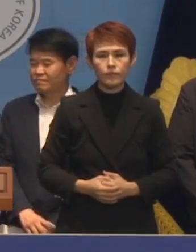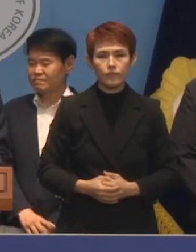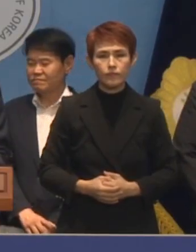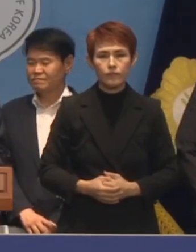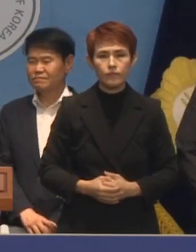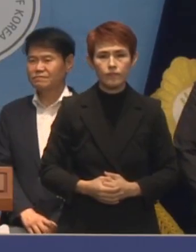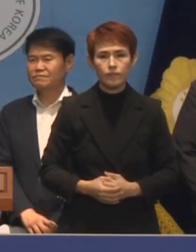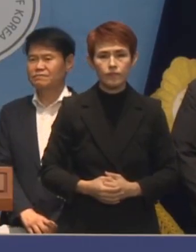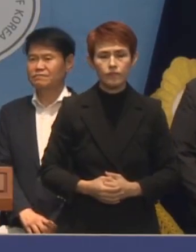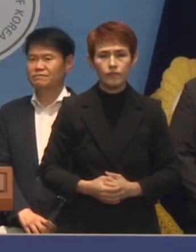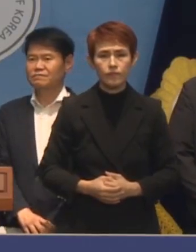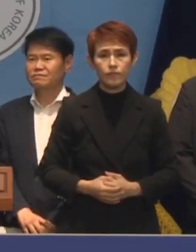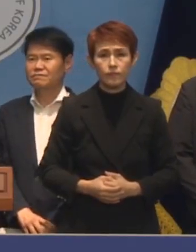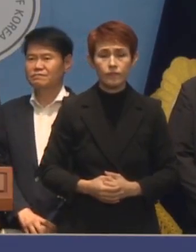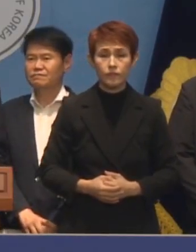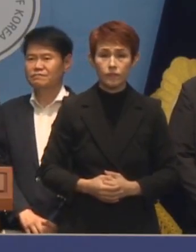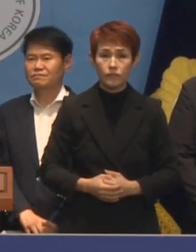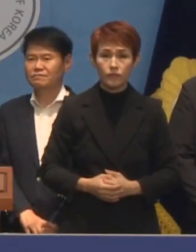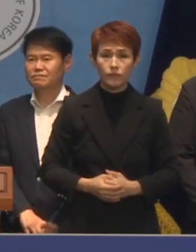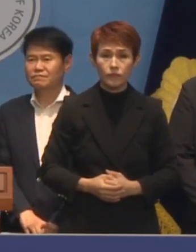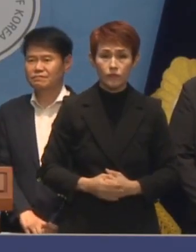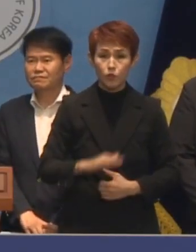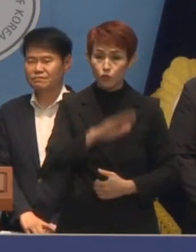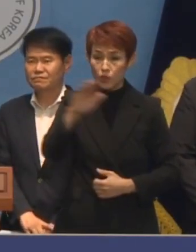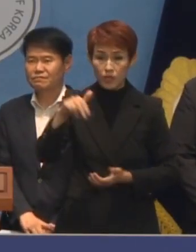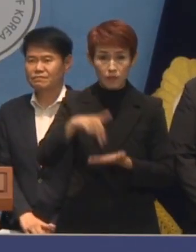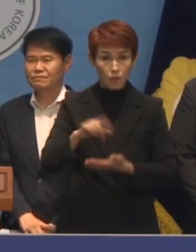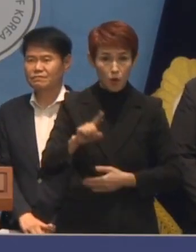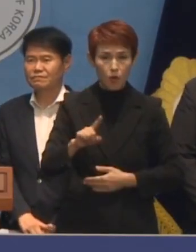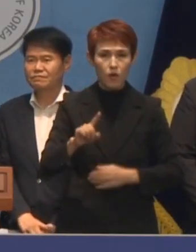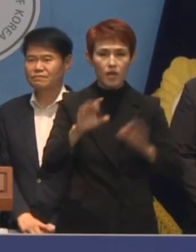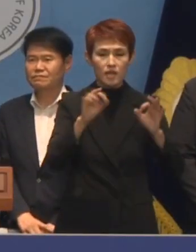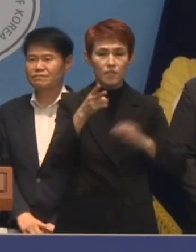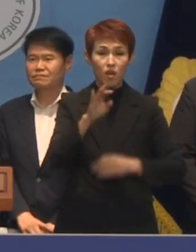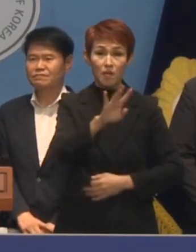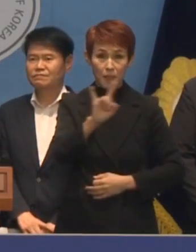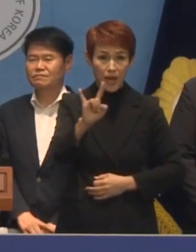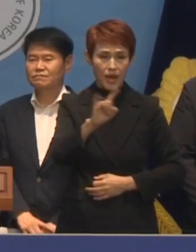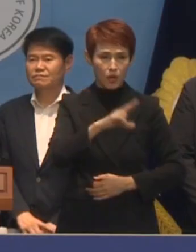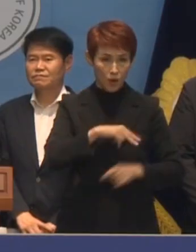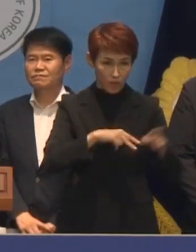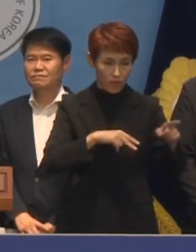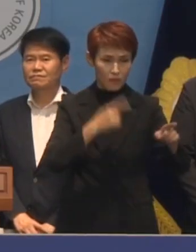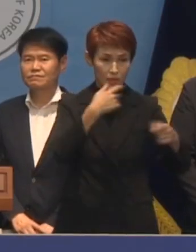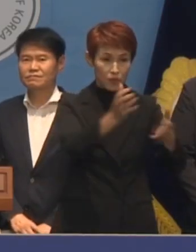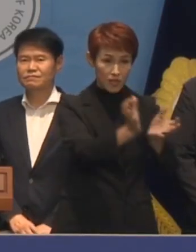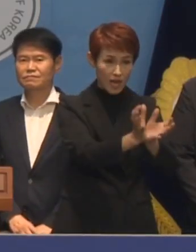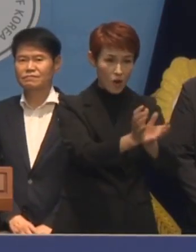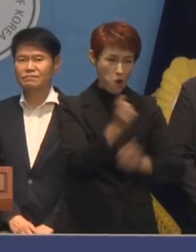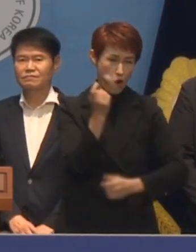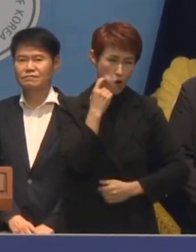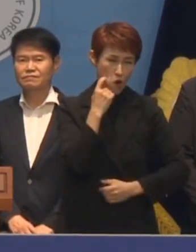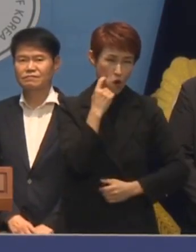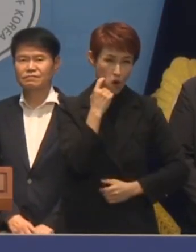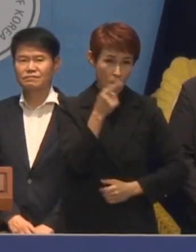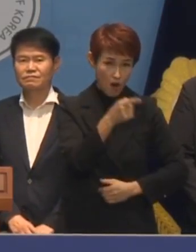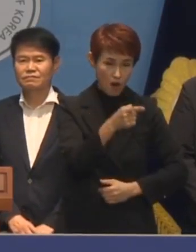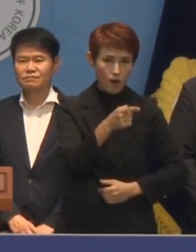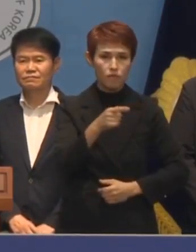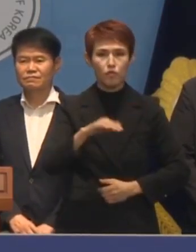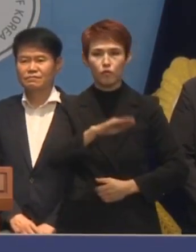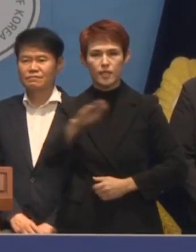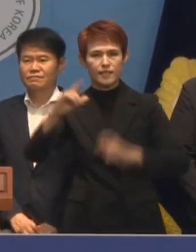예, 우리는 김영배 의원과 민주당의 거짓 선동에 다음과